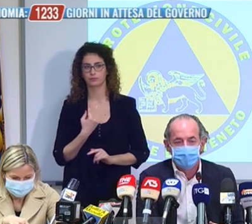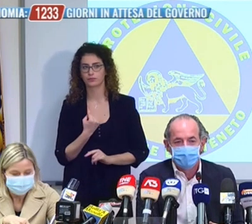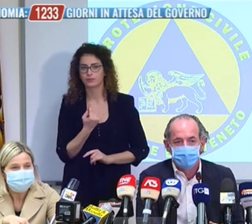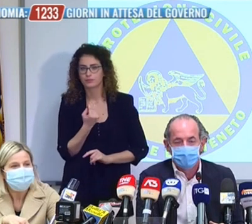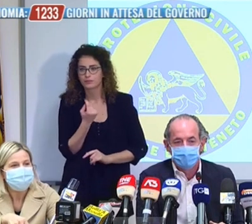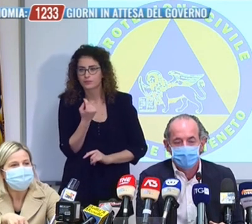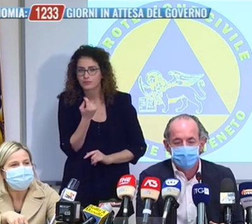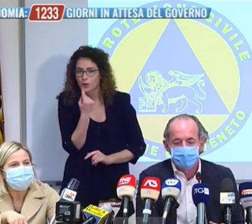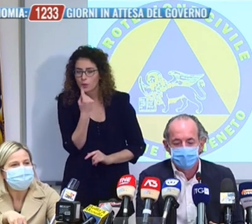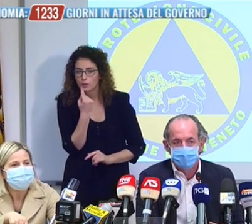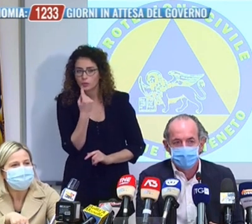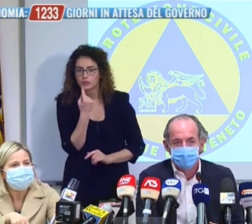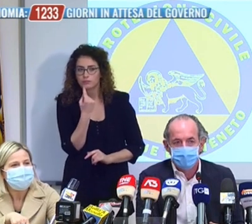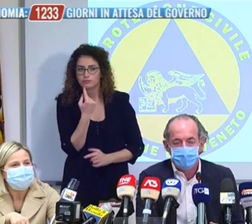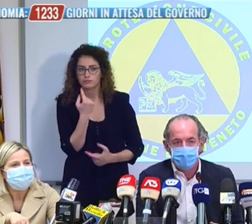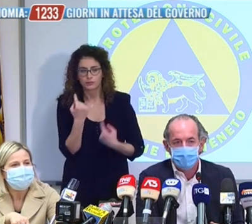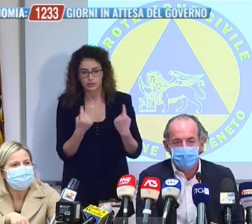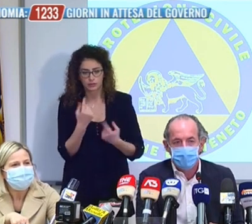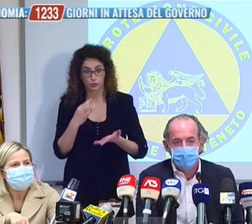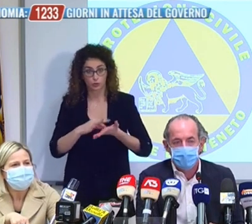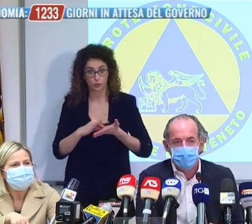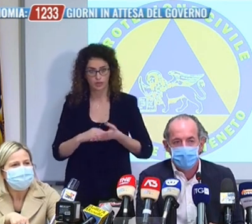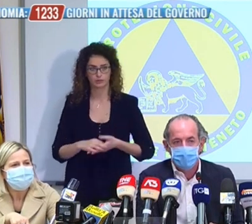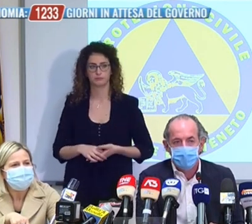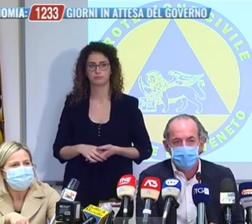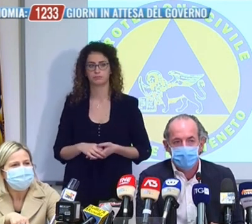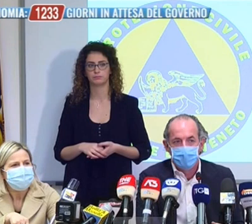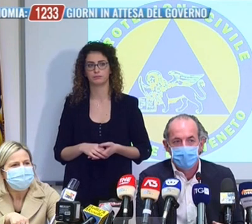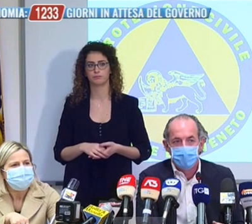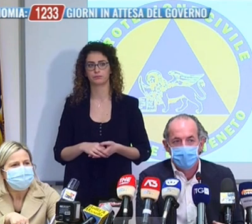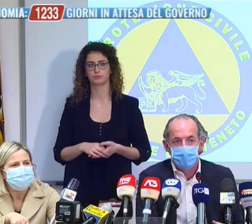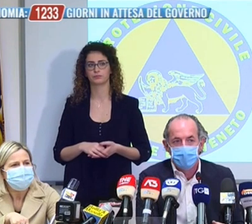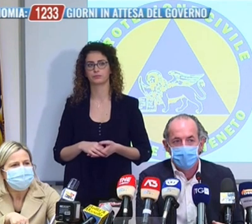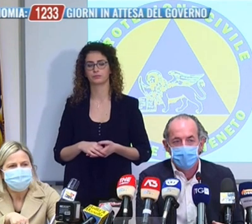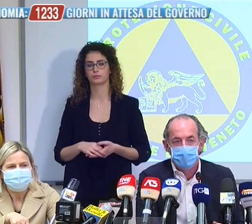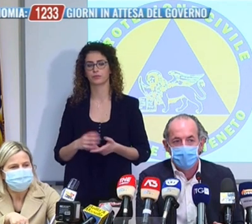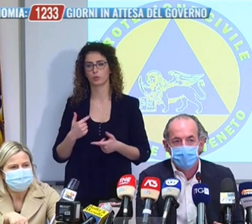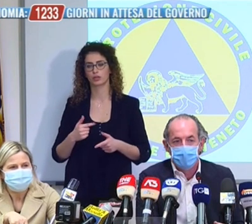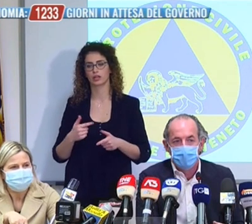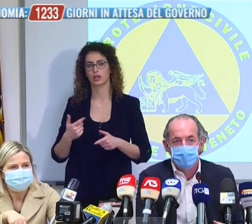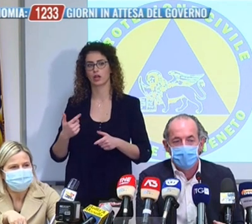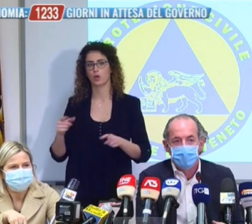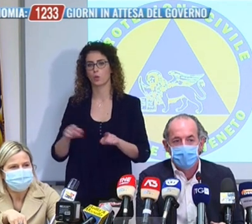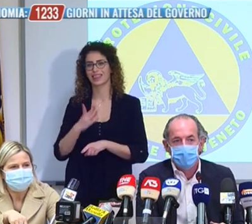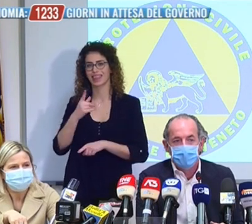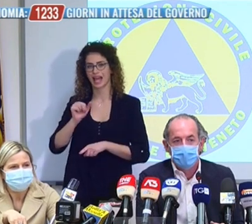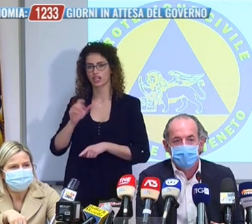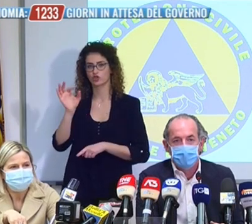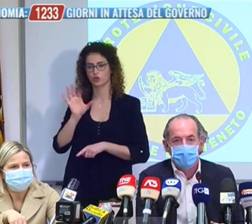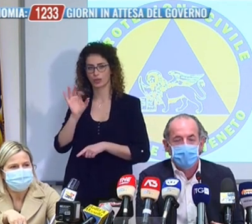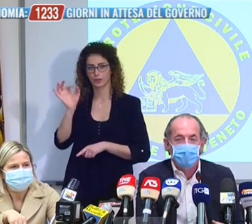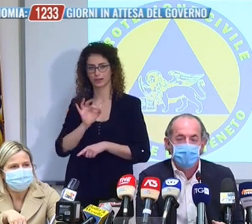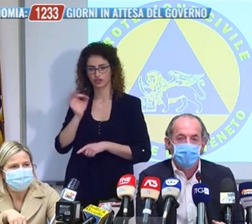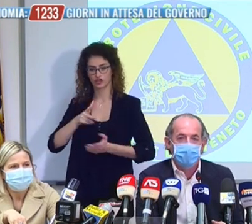Solo se potevo una cosa rispetto a questo tema della scuola, quindi non ci sarà un provvedimento come è stato per la DAD al